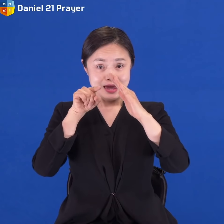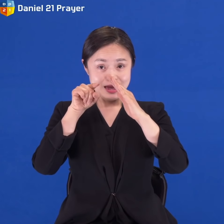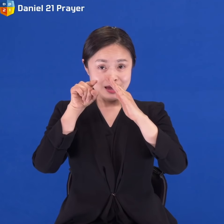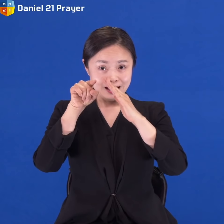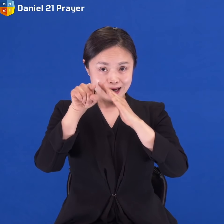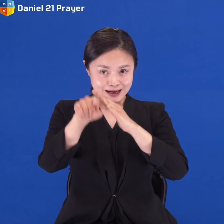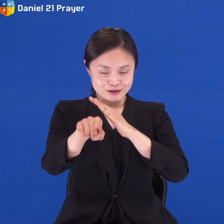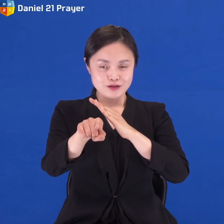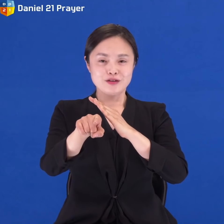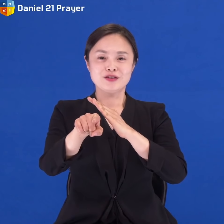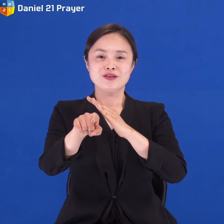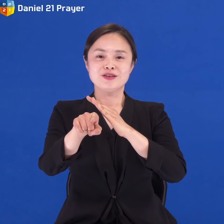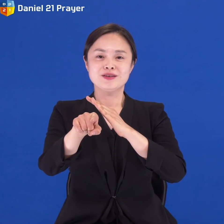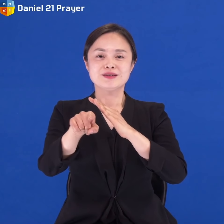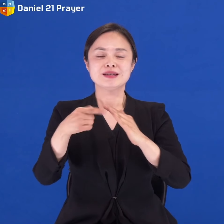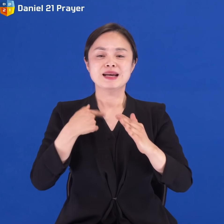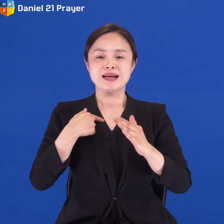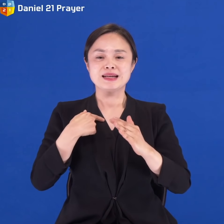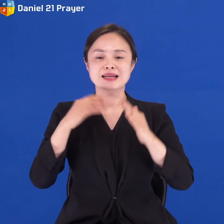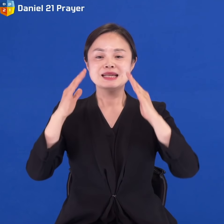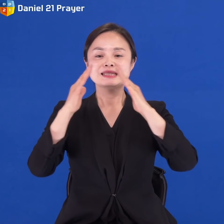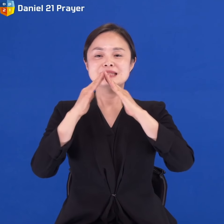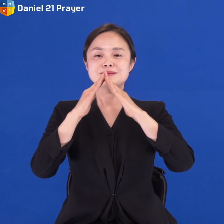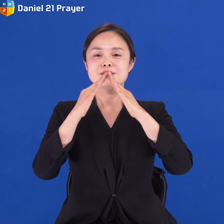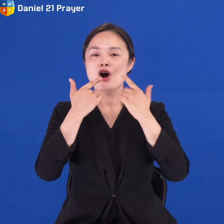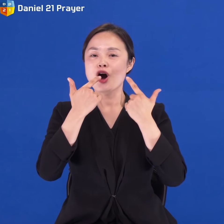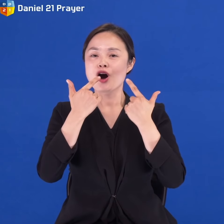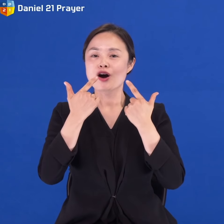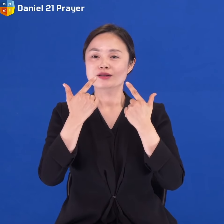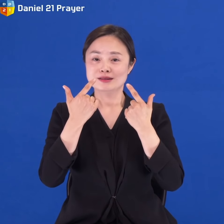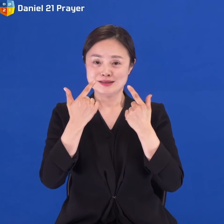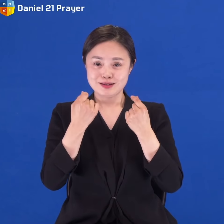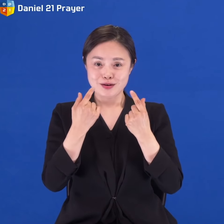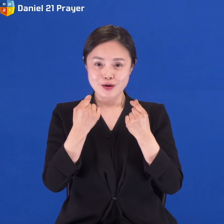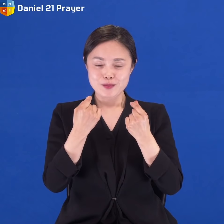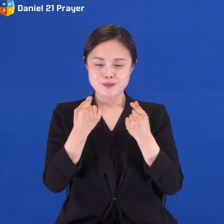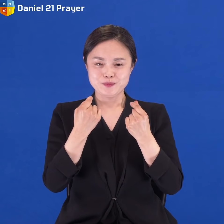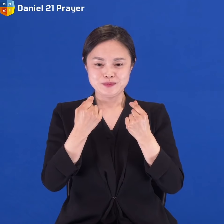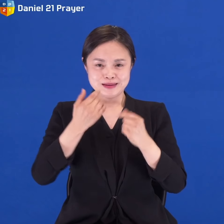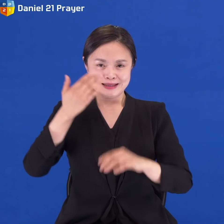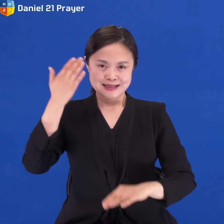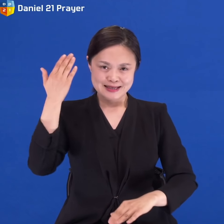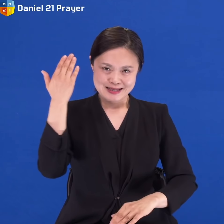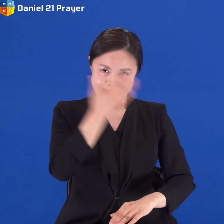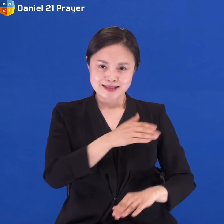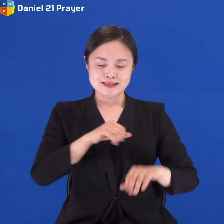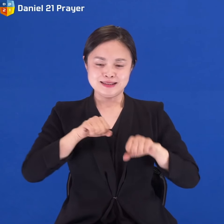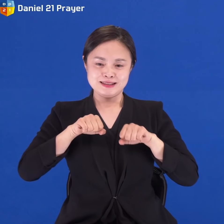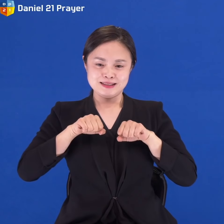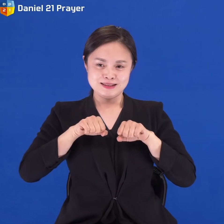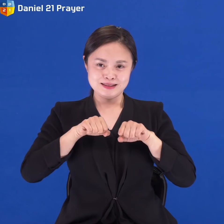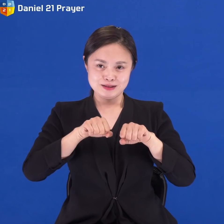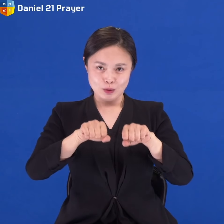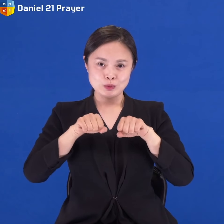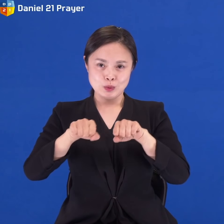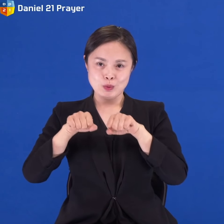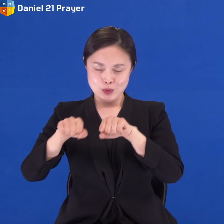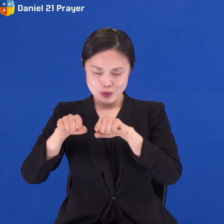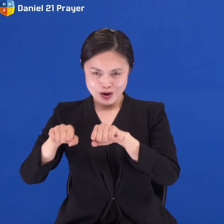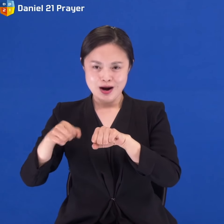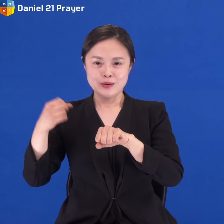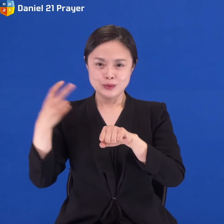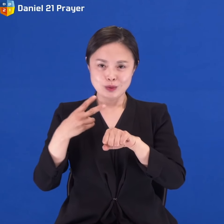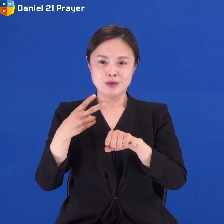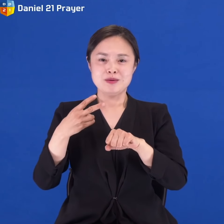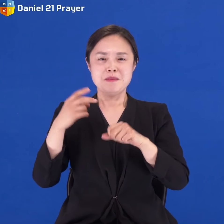집. 침을 묻혀서 이 머리카락을 이렇게 주술 정도로 교회를 많이 갔습니다.